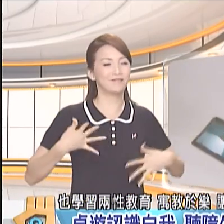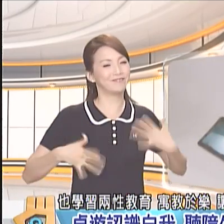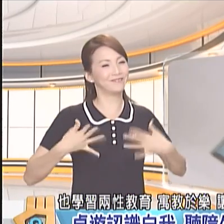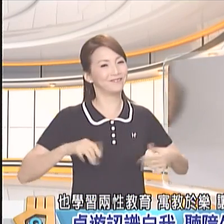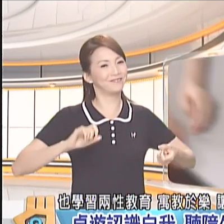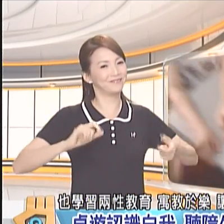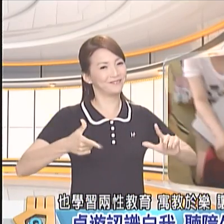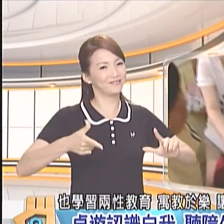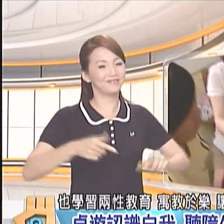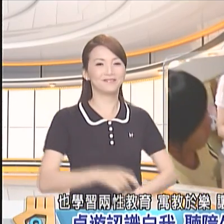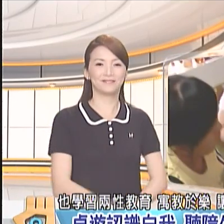样。